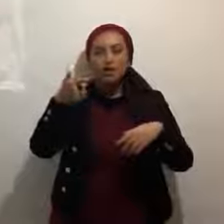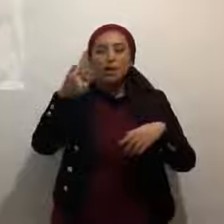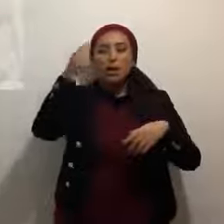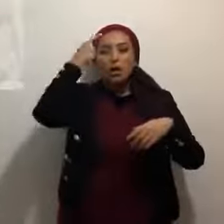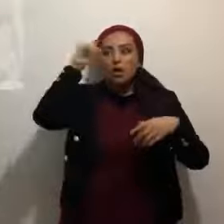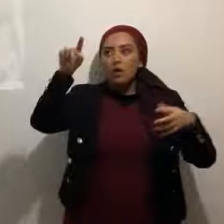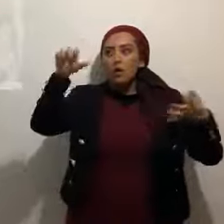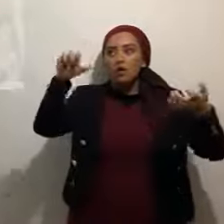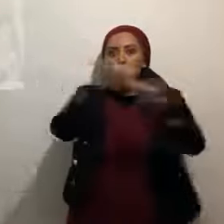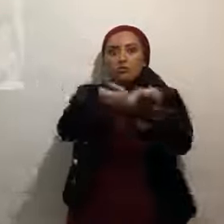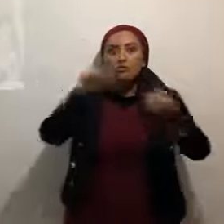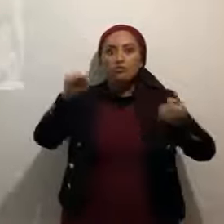de billones de seres humanos.